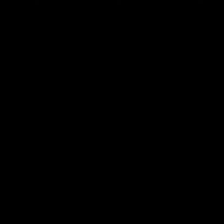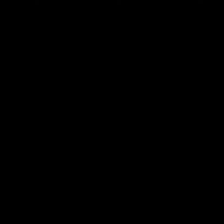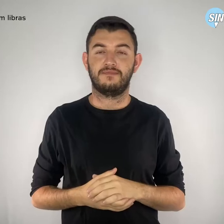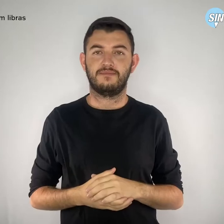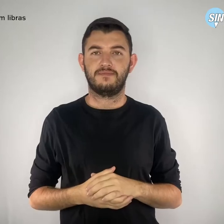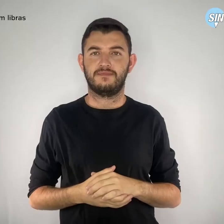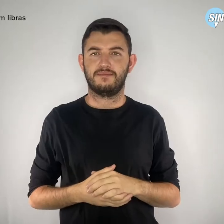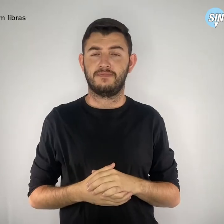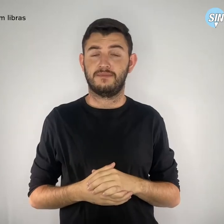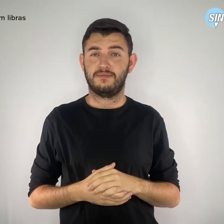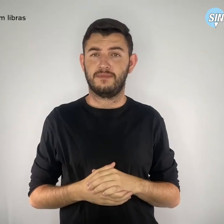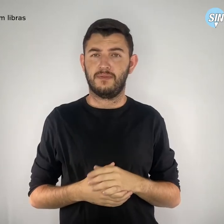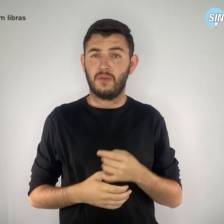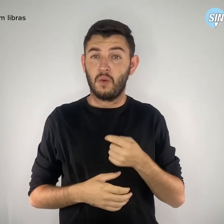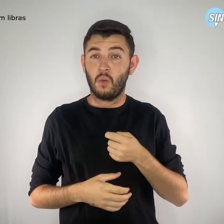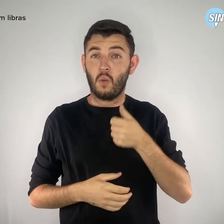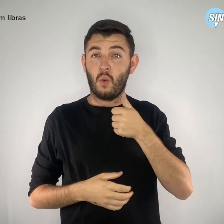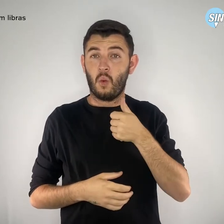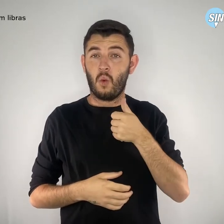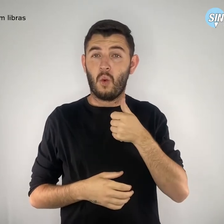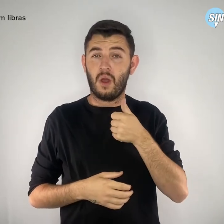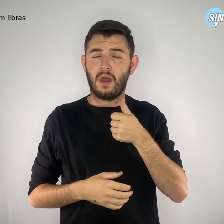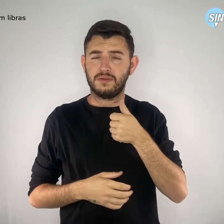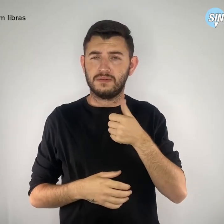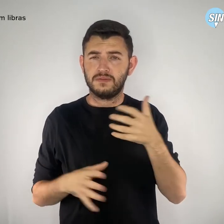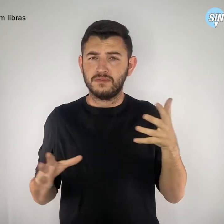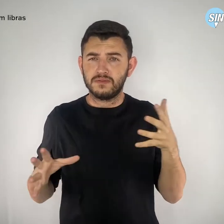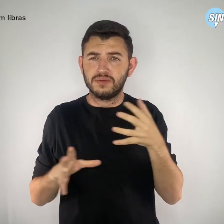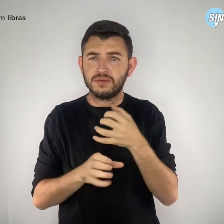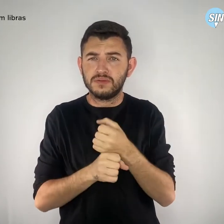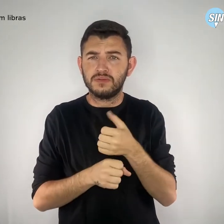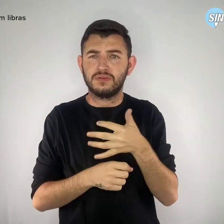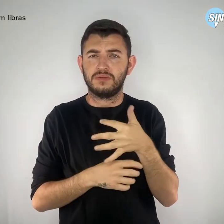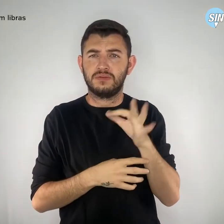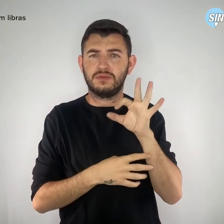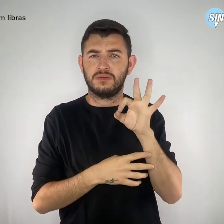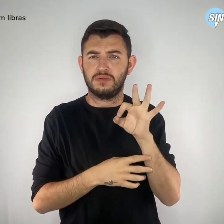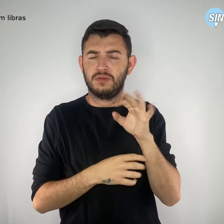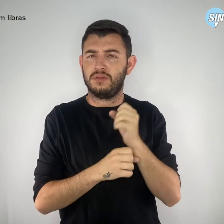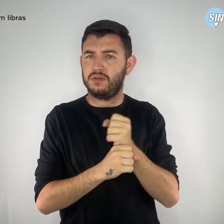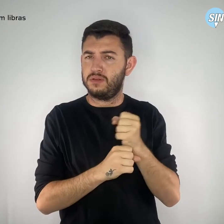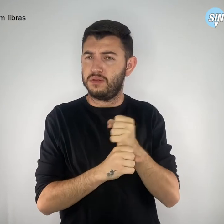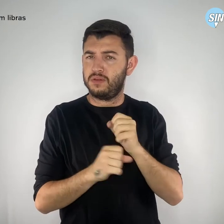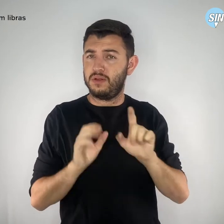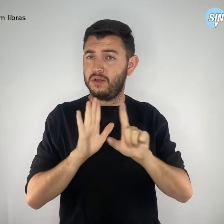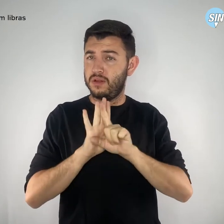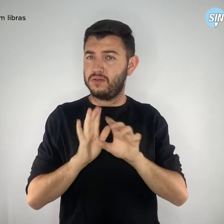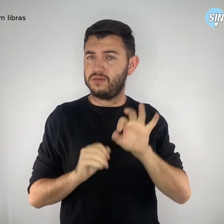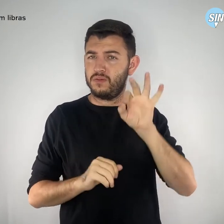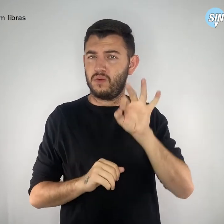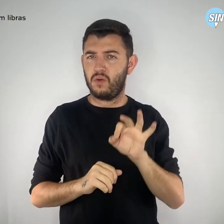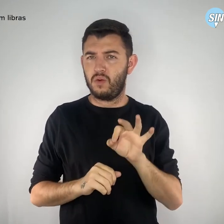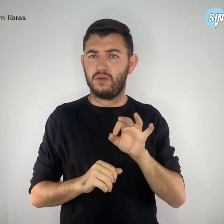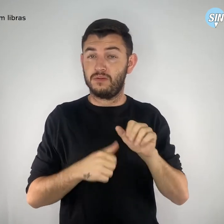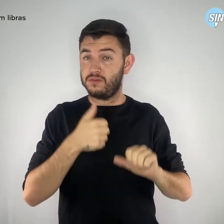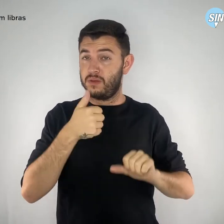Prestes a completar 10 anos, Lei de Cotas será revista e pode ter retrocesso.